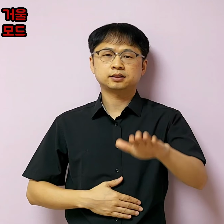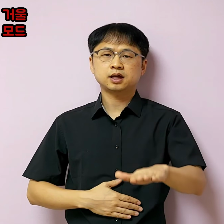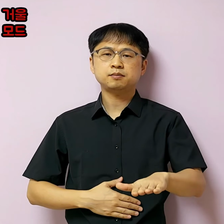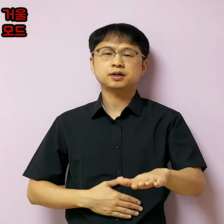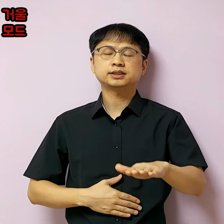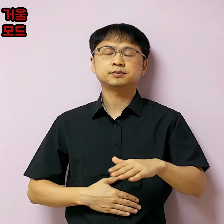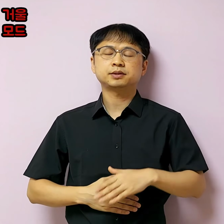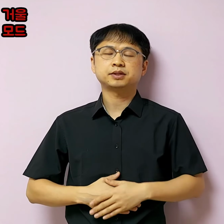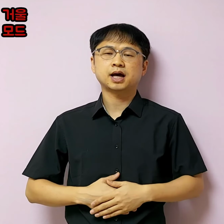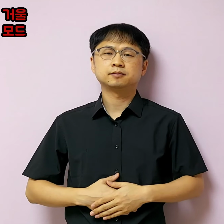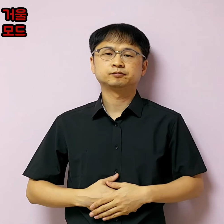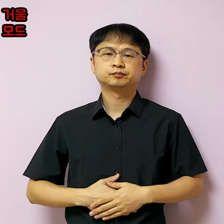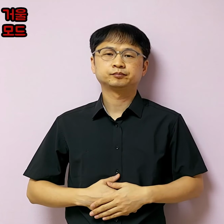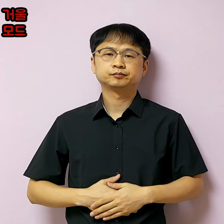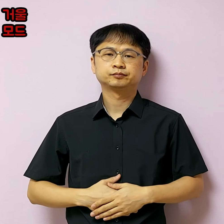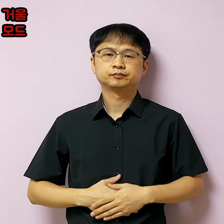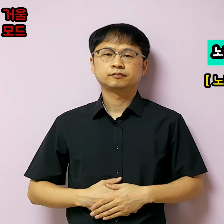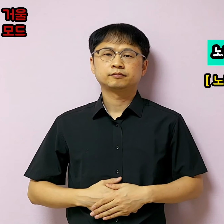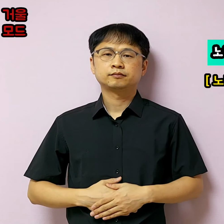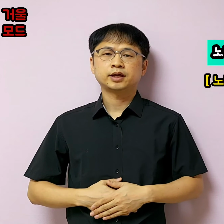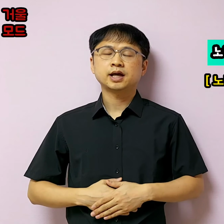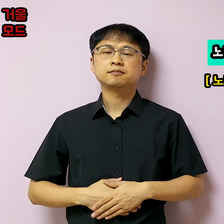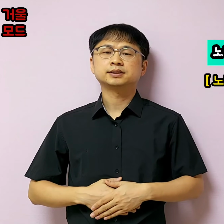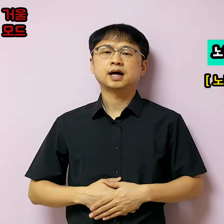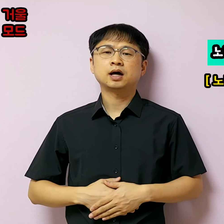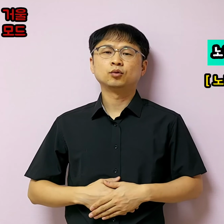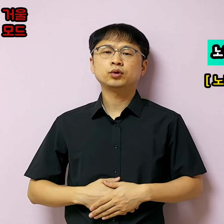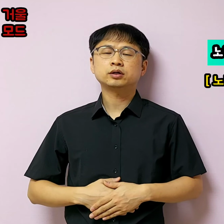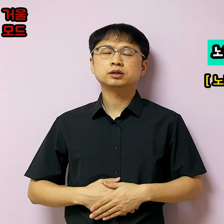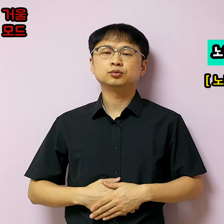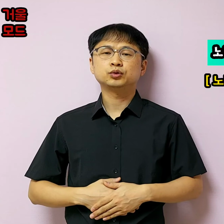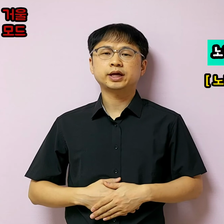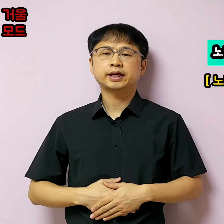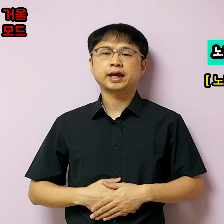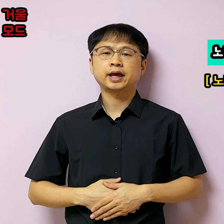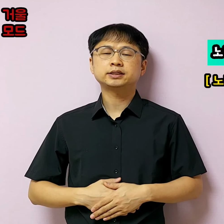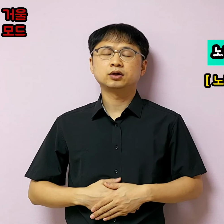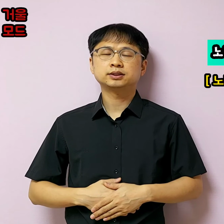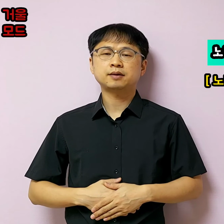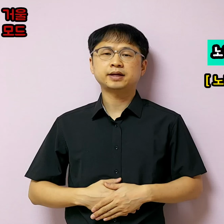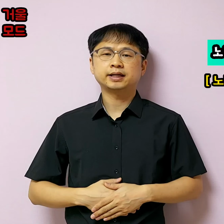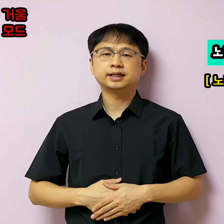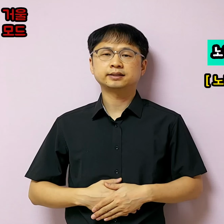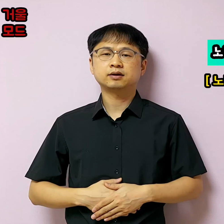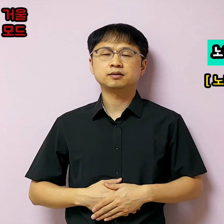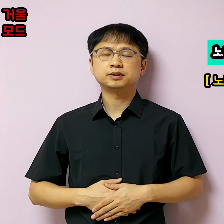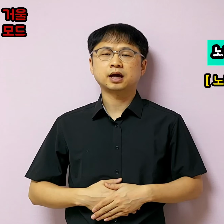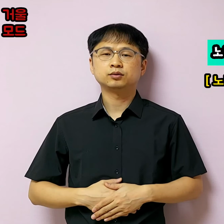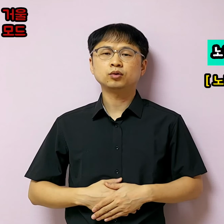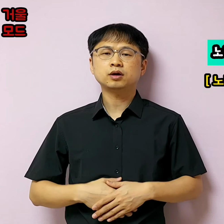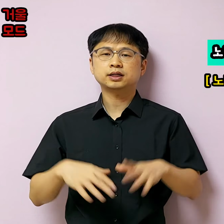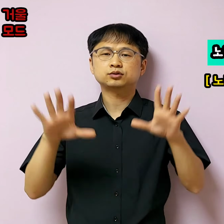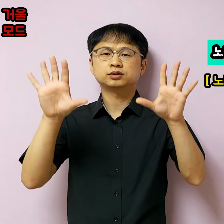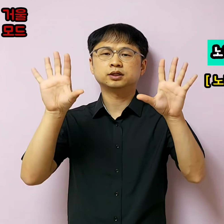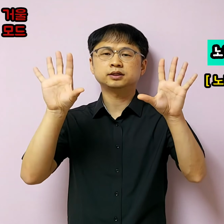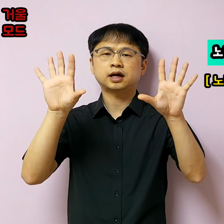이렇게 표현하시면 됩니다. 네, 다음 가사 노력은 우리에게 정답이 아니라서입니다. 노력하다 수어는